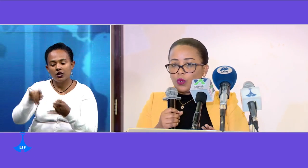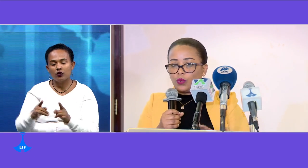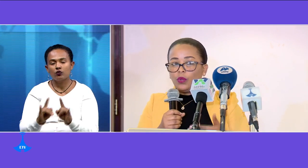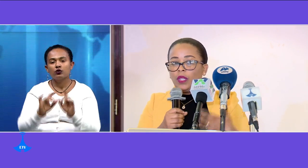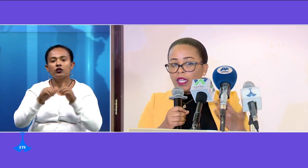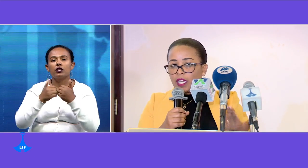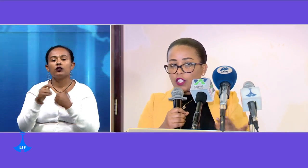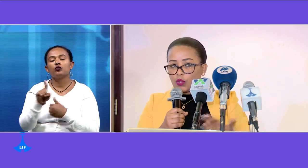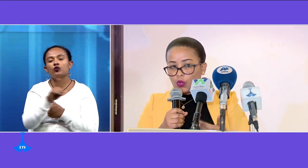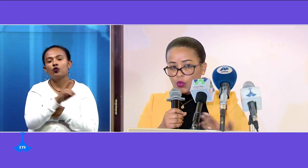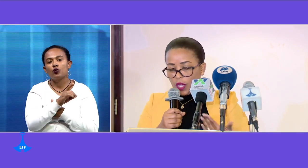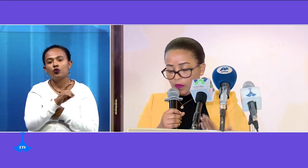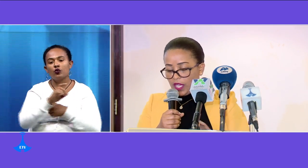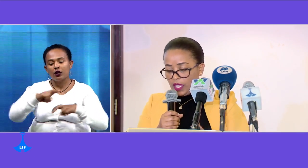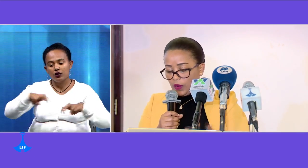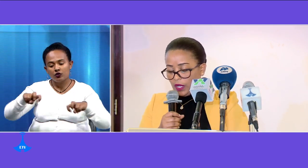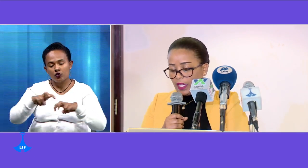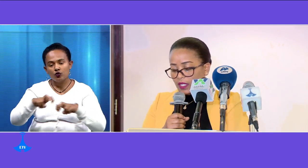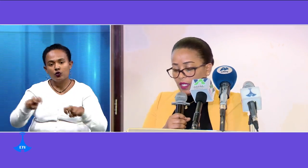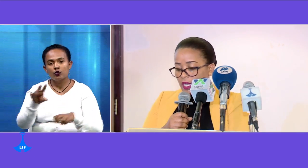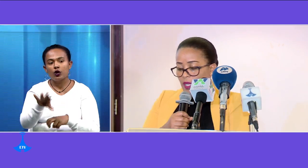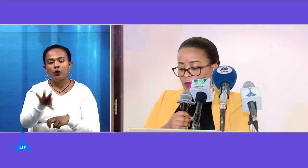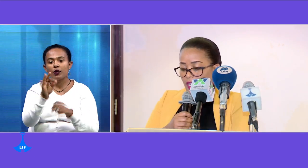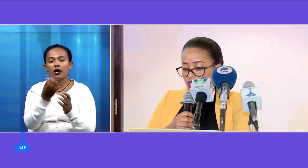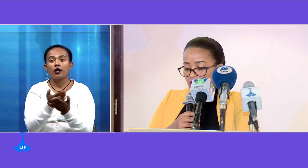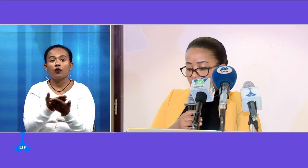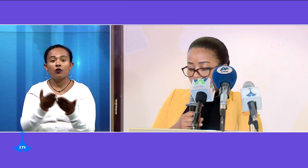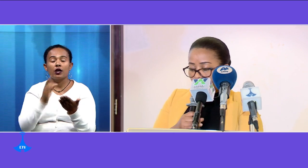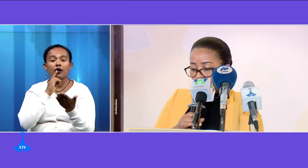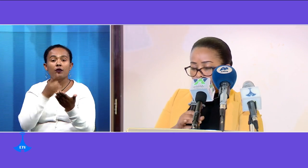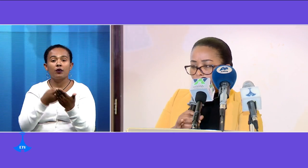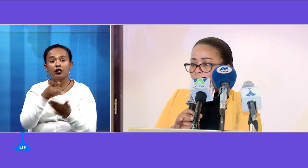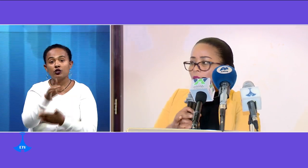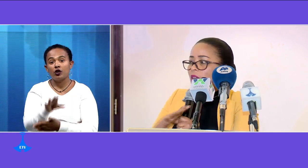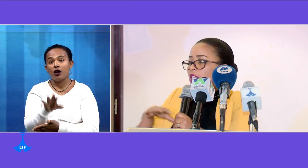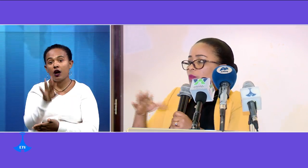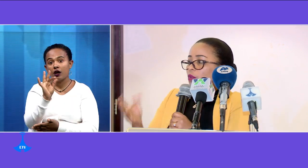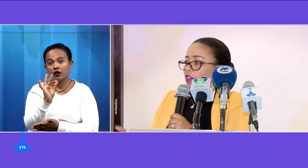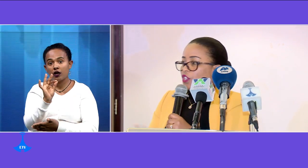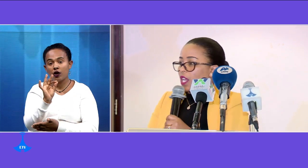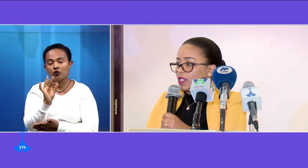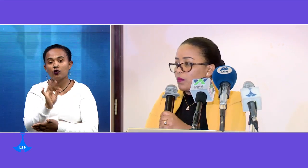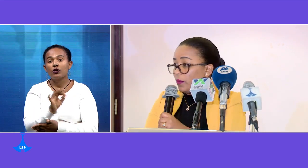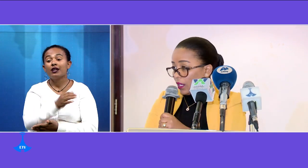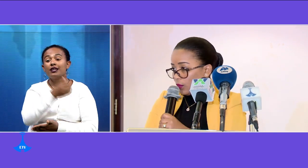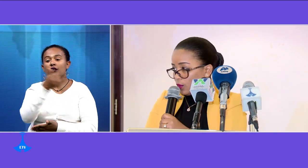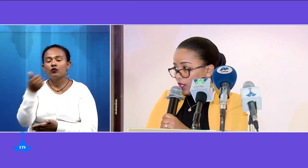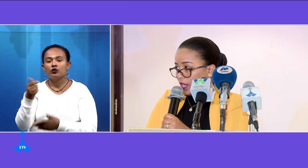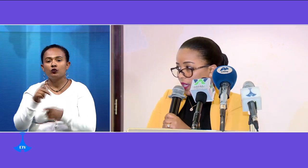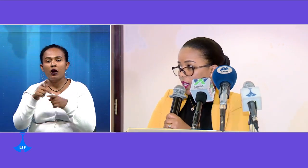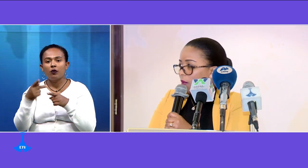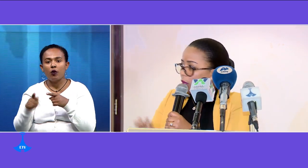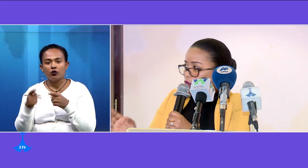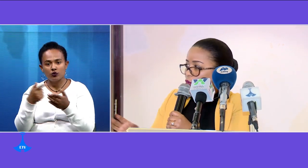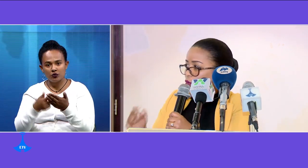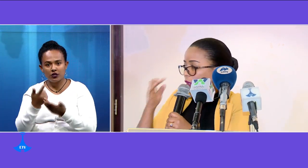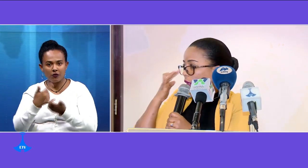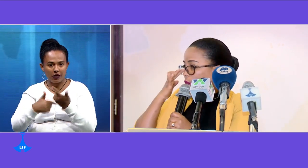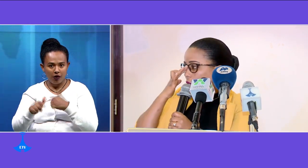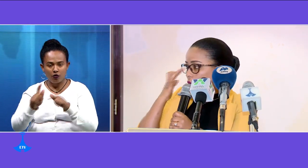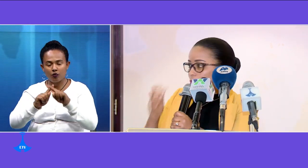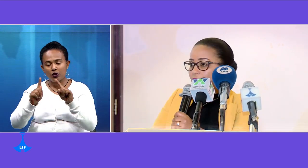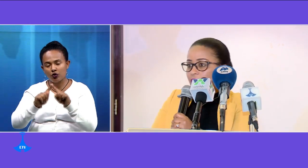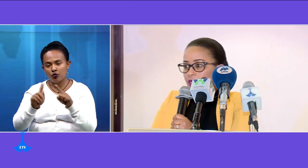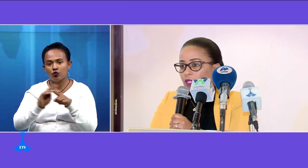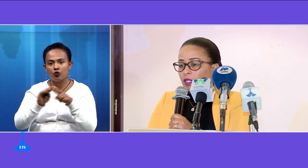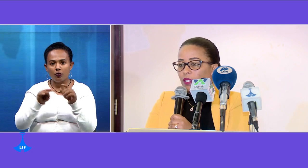እንዴት እንደሆኑ ከሪሰርቾቹ ከሚገኘው ነገር መረጃ ያገኛሉ አዘር ፕሮፌሽናልስም ይመጣሉ እዚህ ላይ በልዩ ልዩ ሙያ